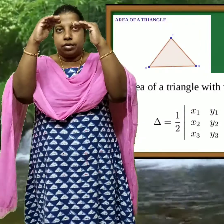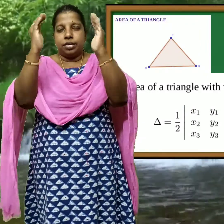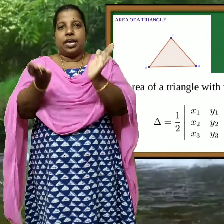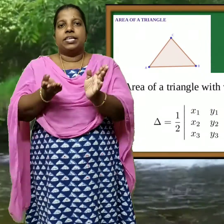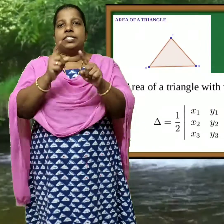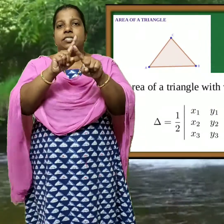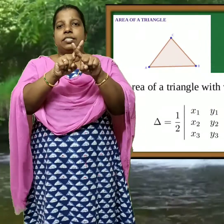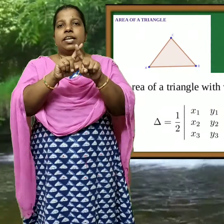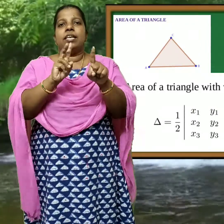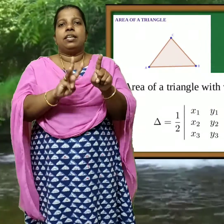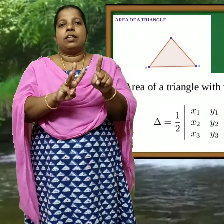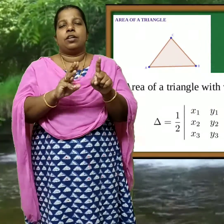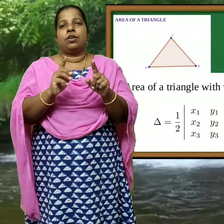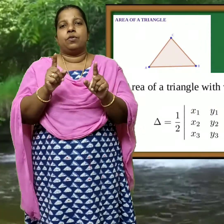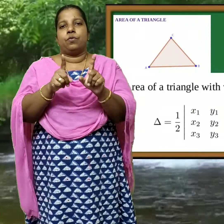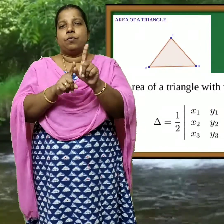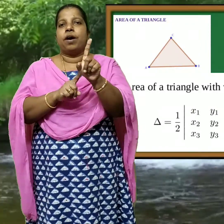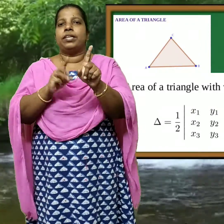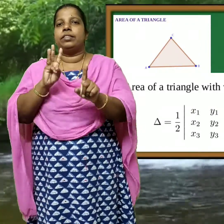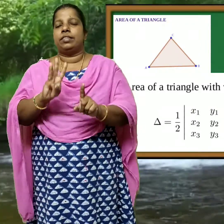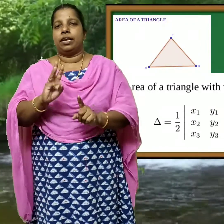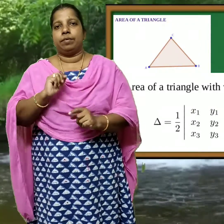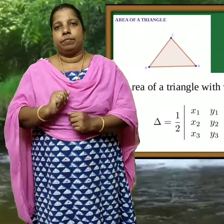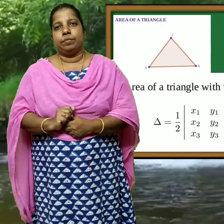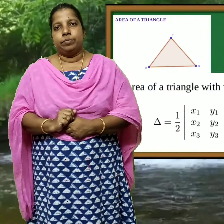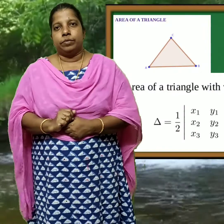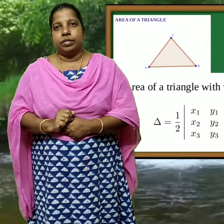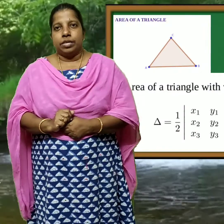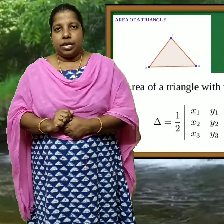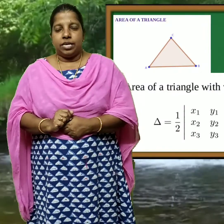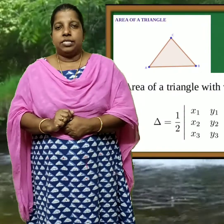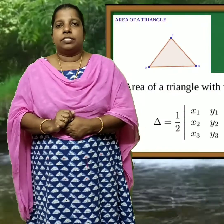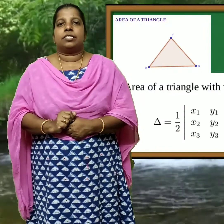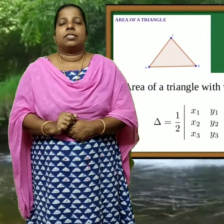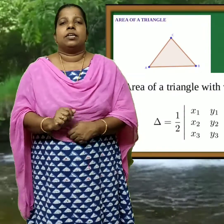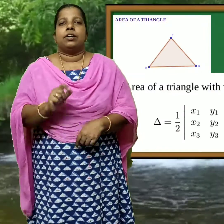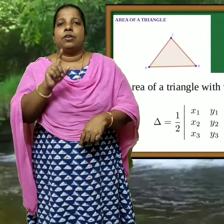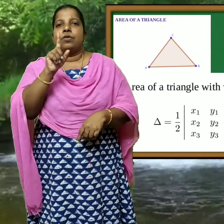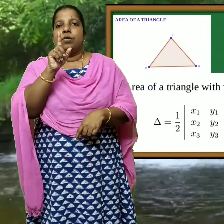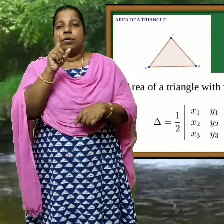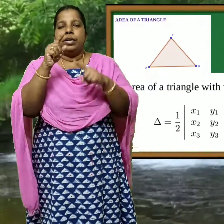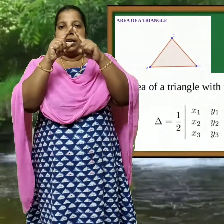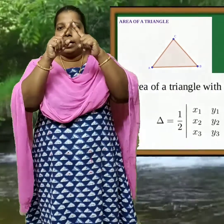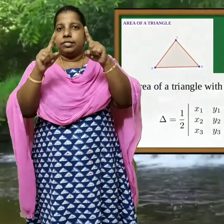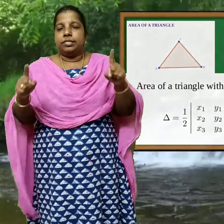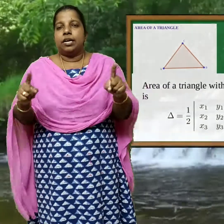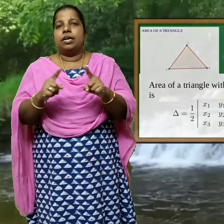and S3 Y3 is delta equal